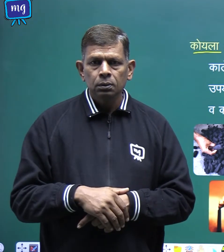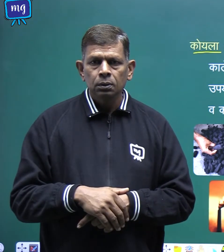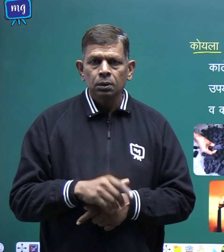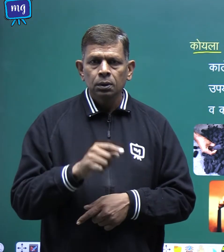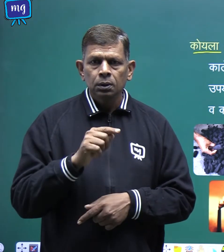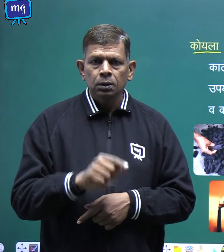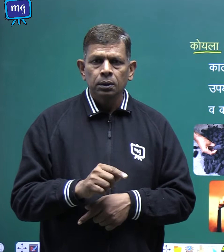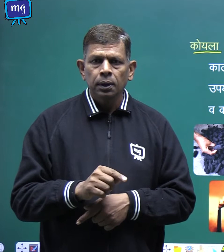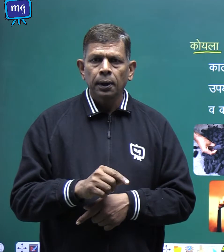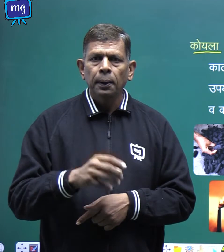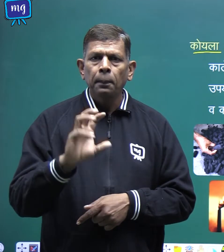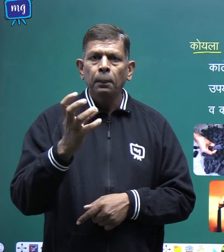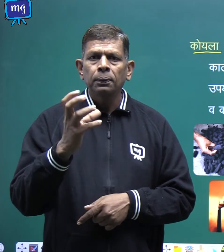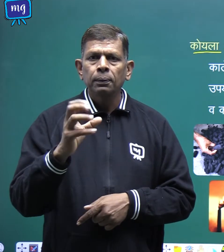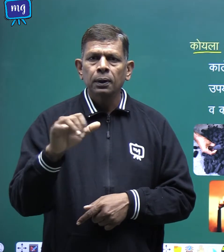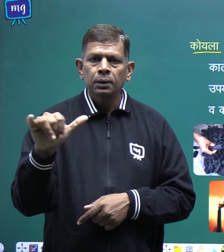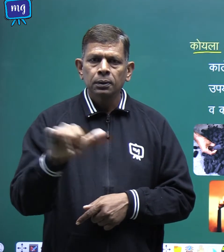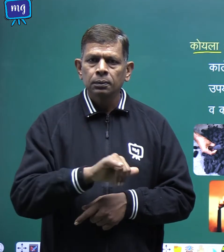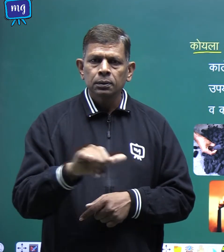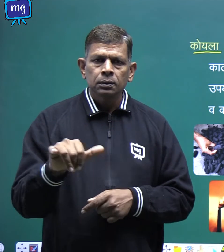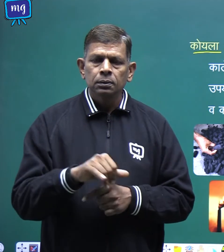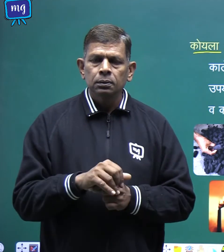यह पत्थर जैसा